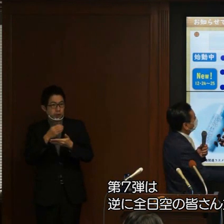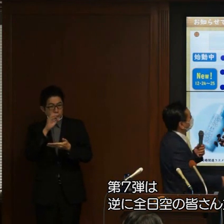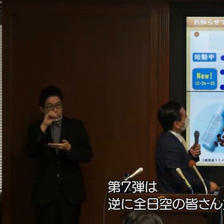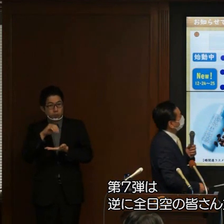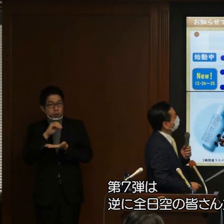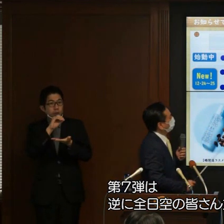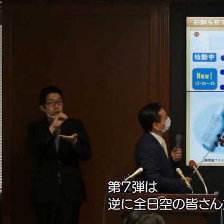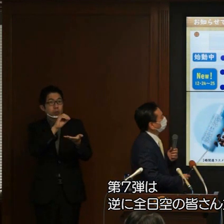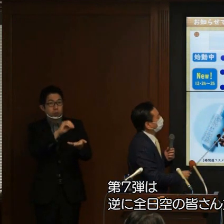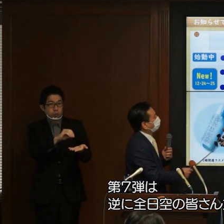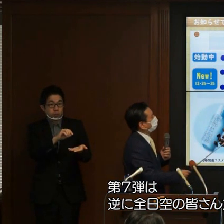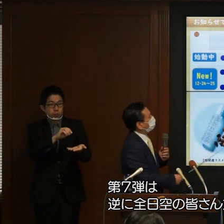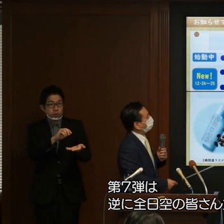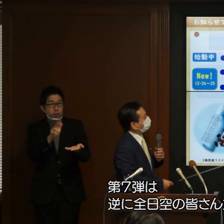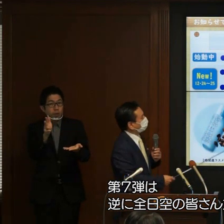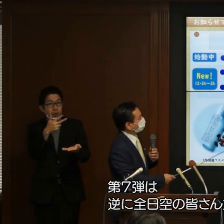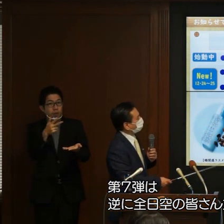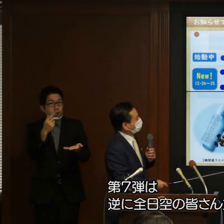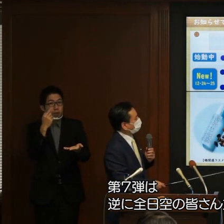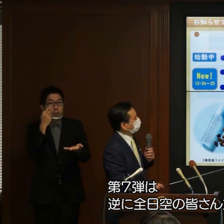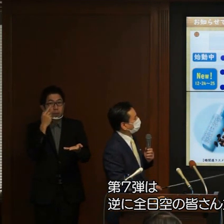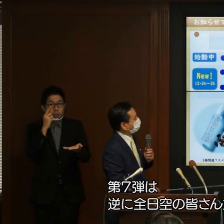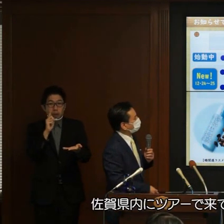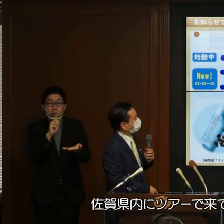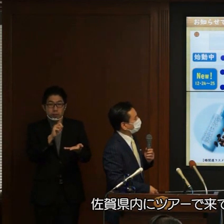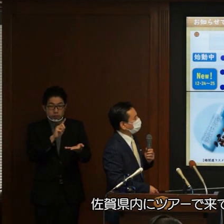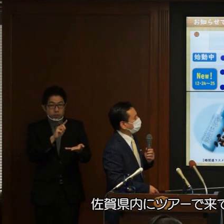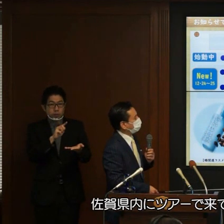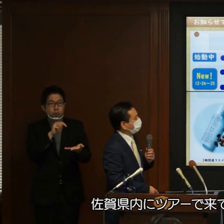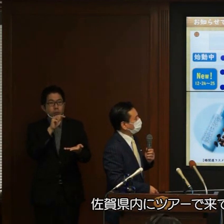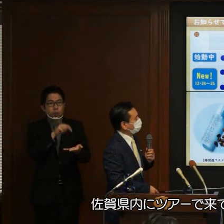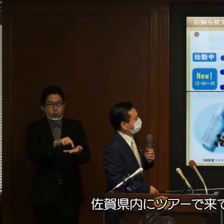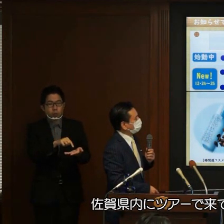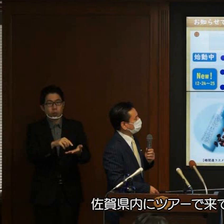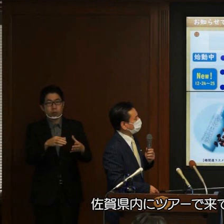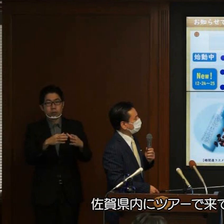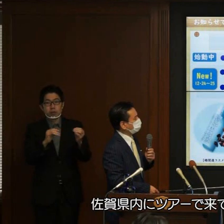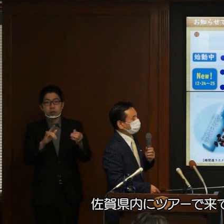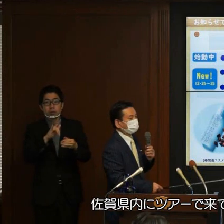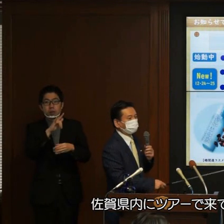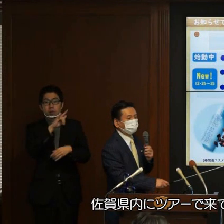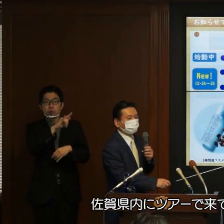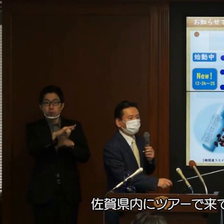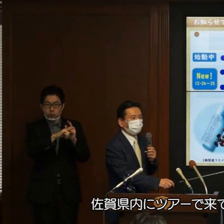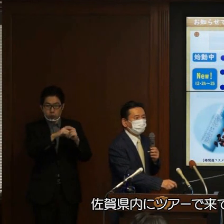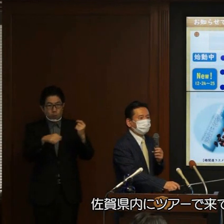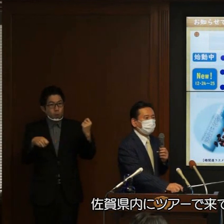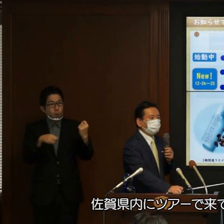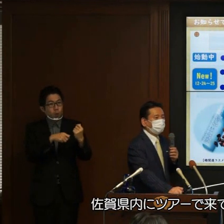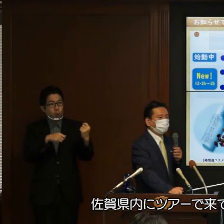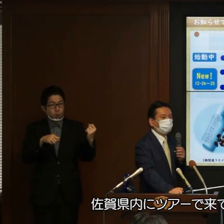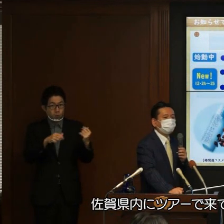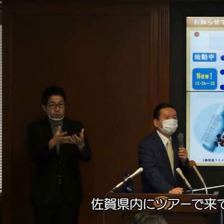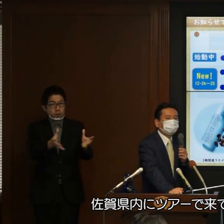日空の皆さん方の、オーケストラが佐賀県内にツアー来ていただくということで、